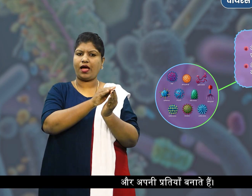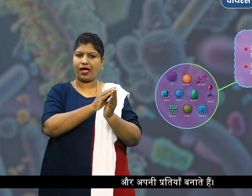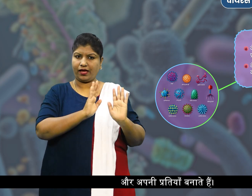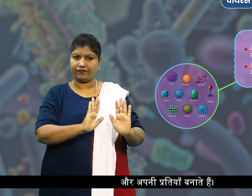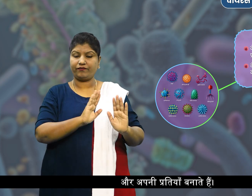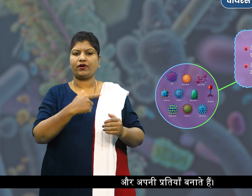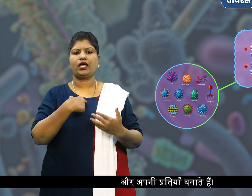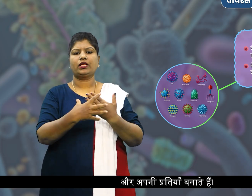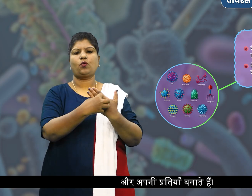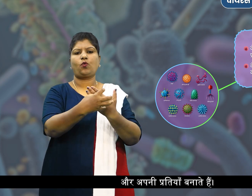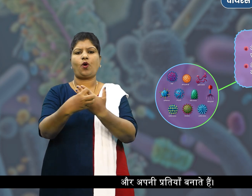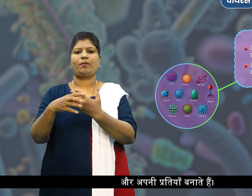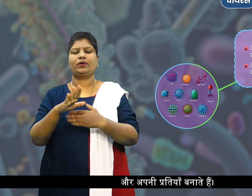हैं।